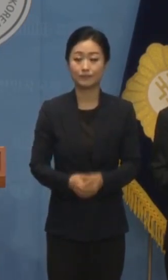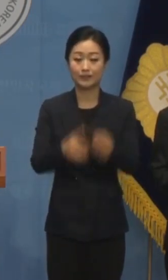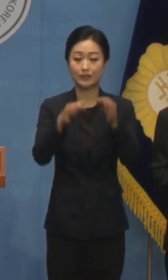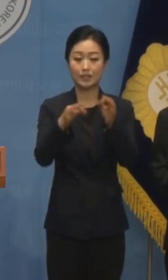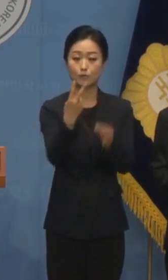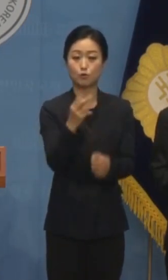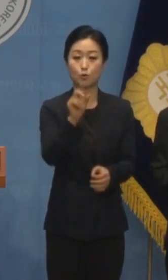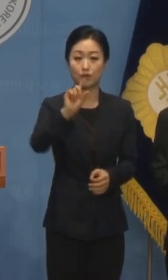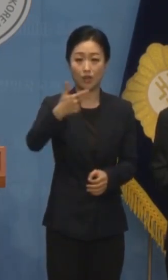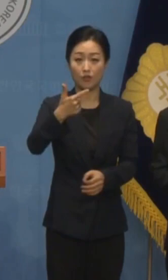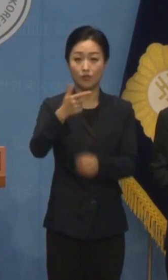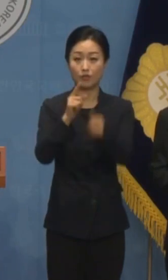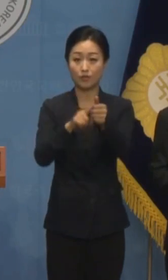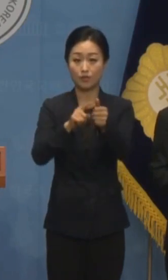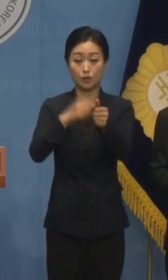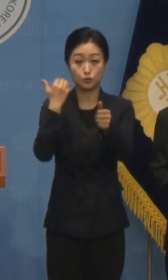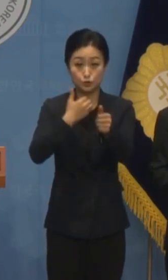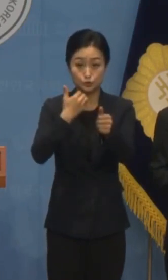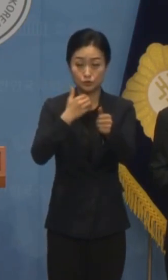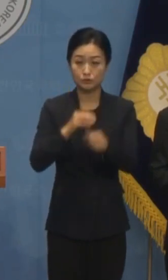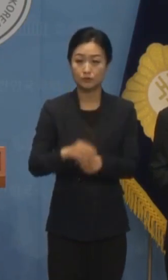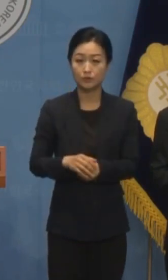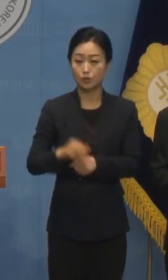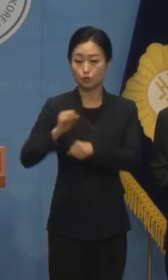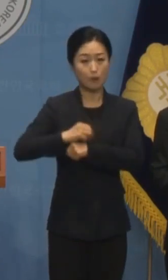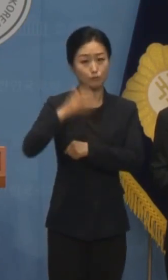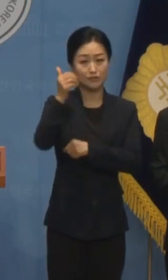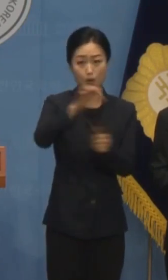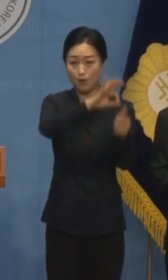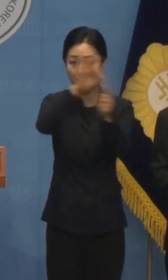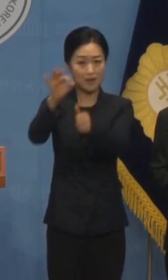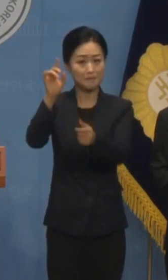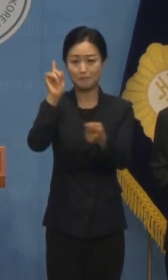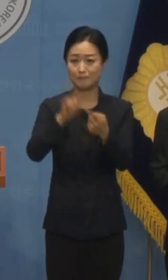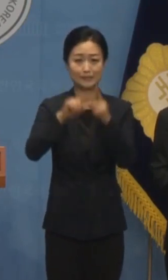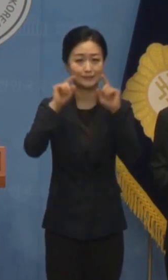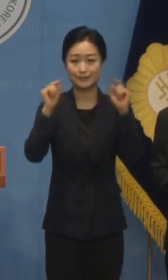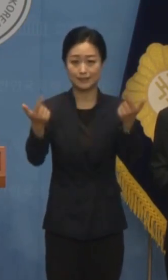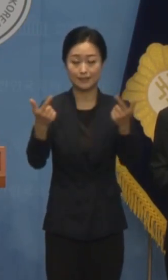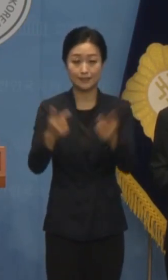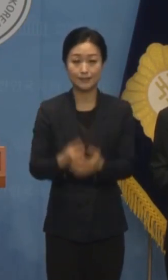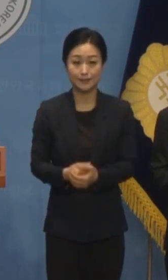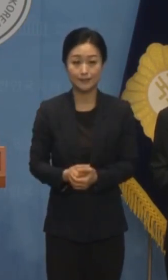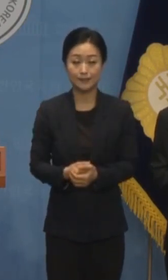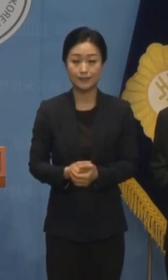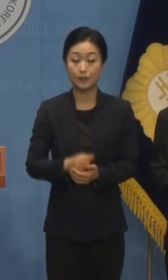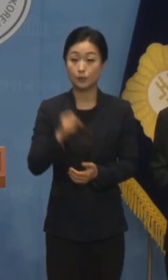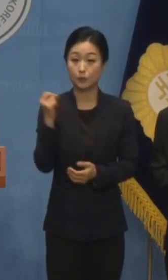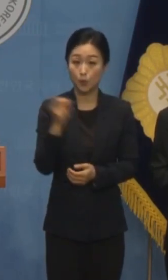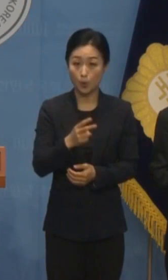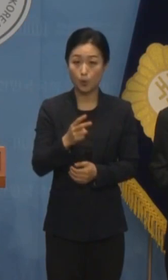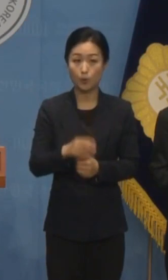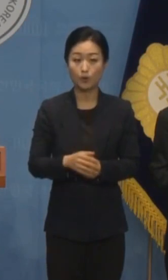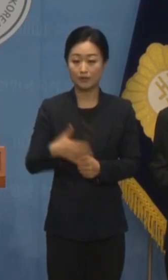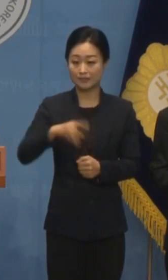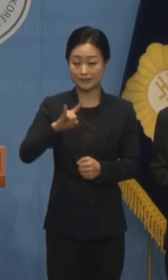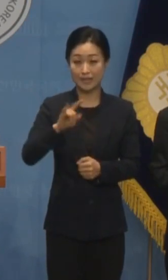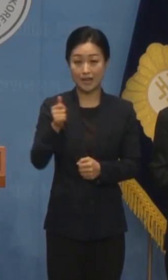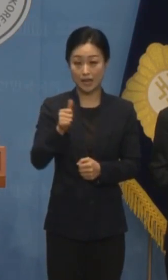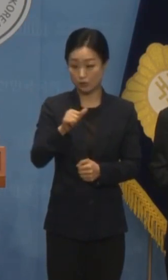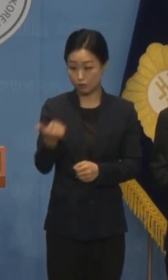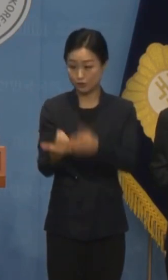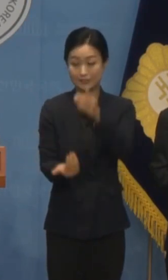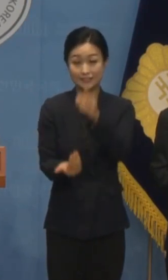김용현 후보자는 국방장관으로 매우 부적절합니다. 무엇보다 최해병